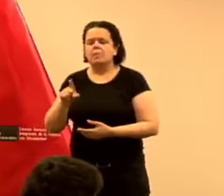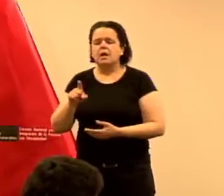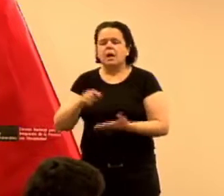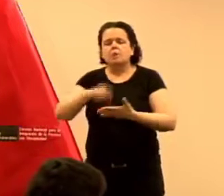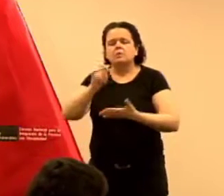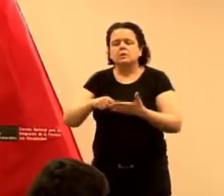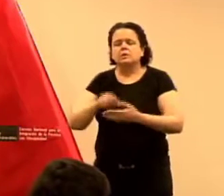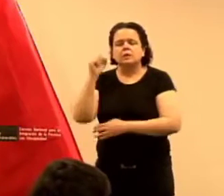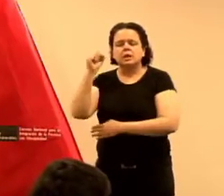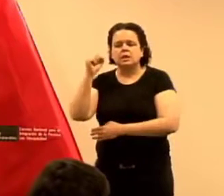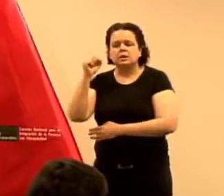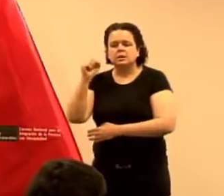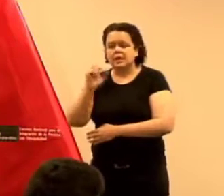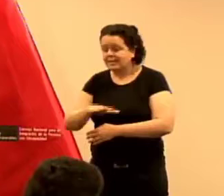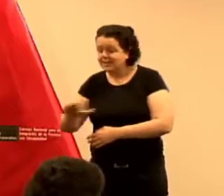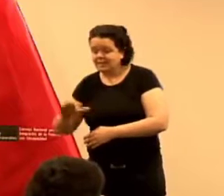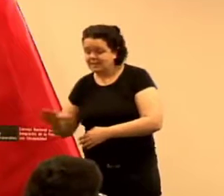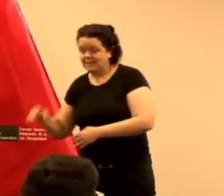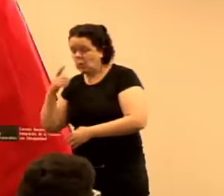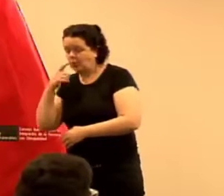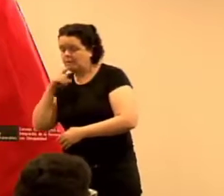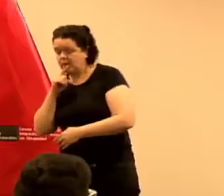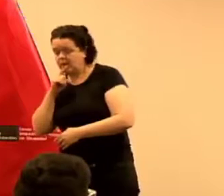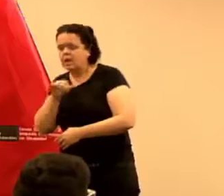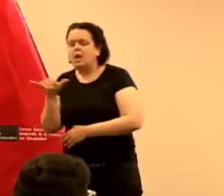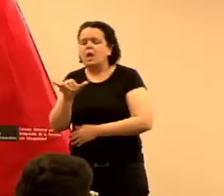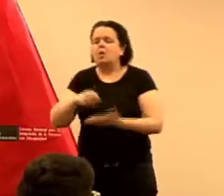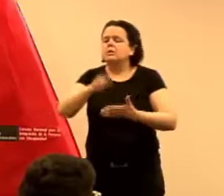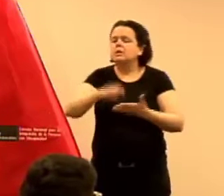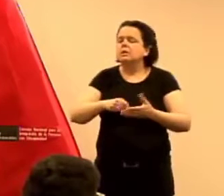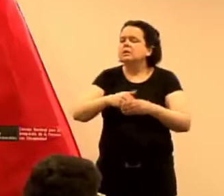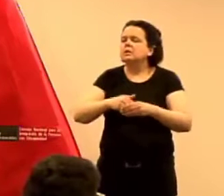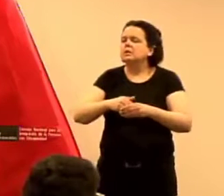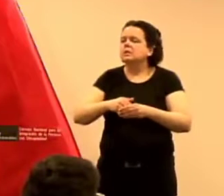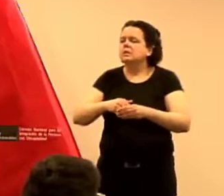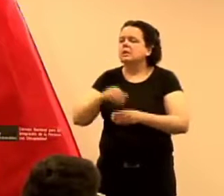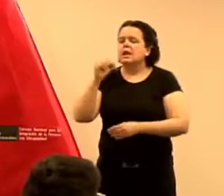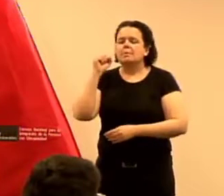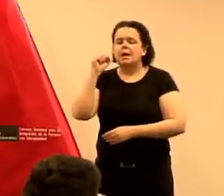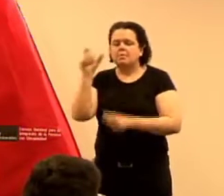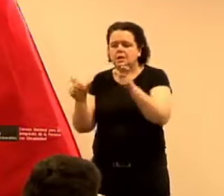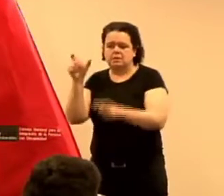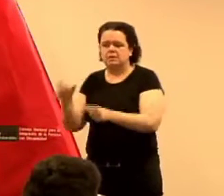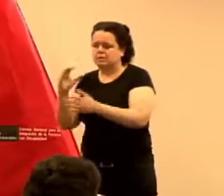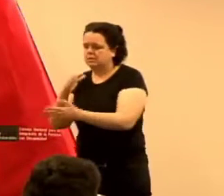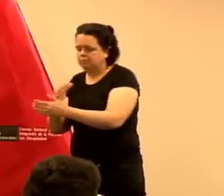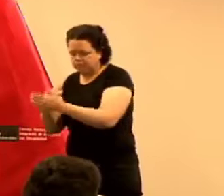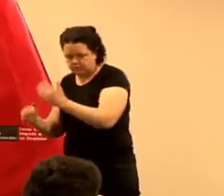sobre los derechos del niño como la Convención sobre los derechos de las personas con discapacidad.